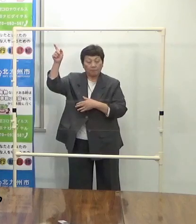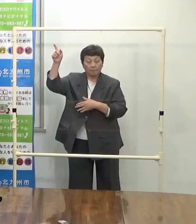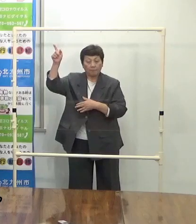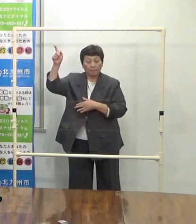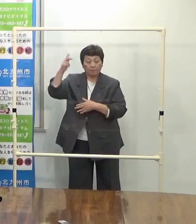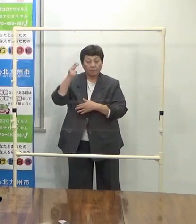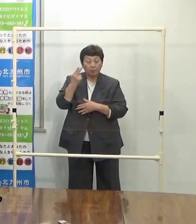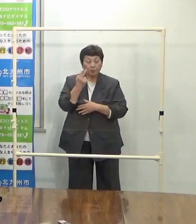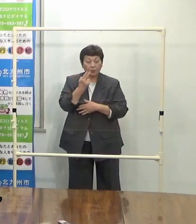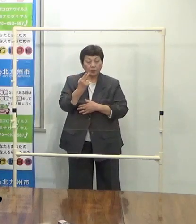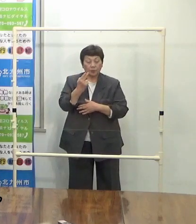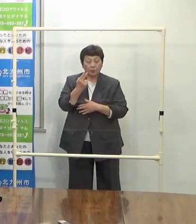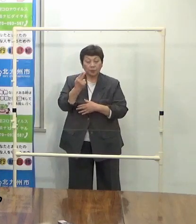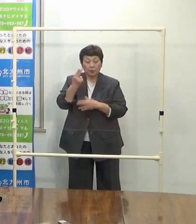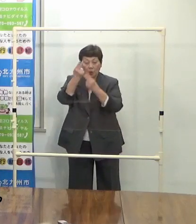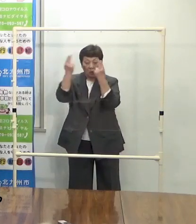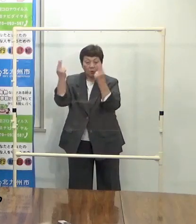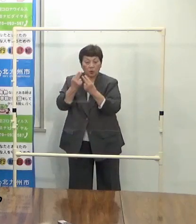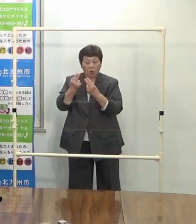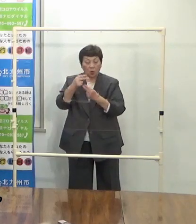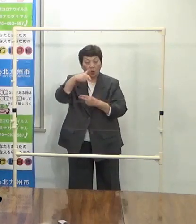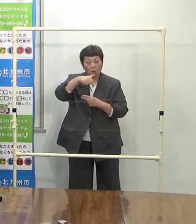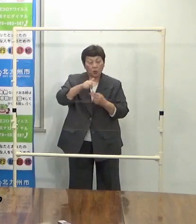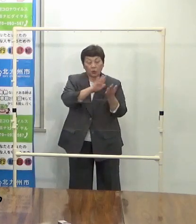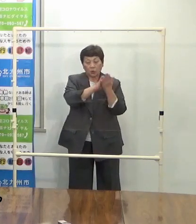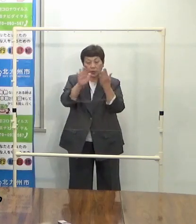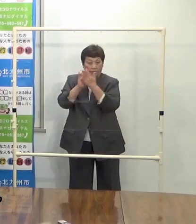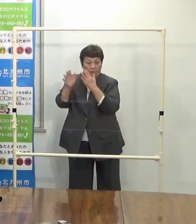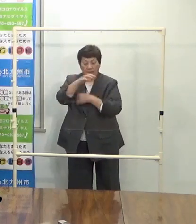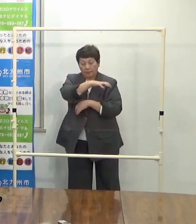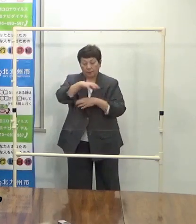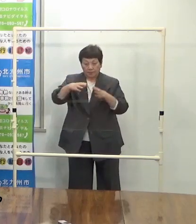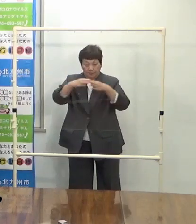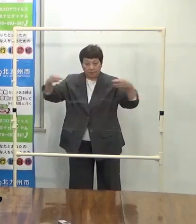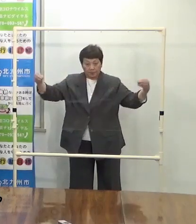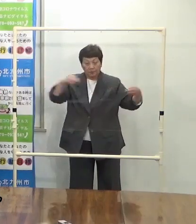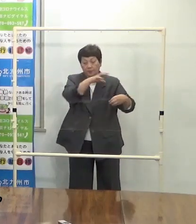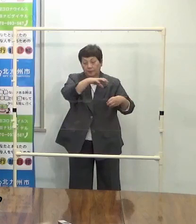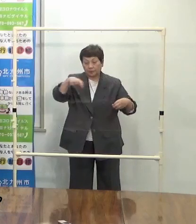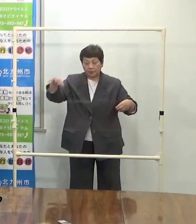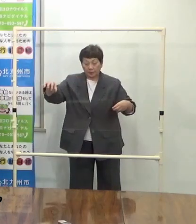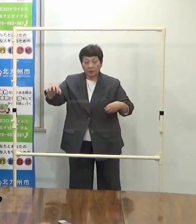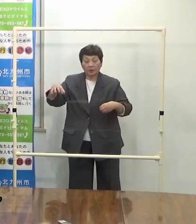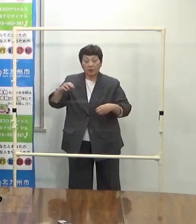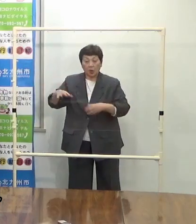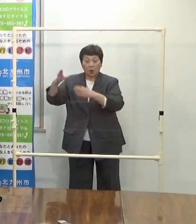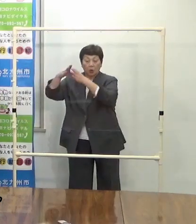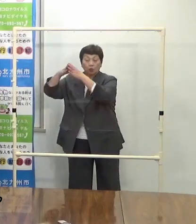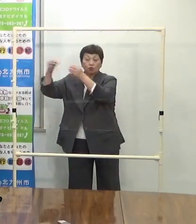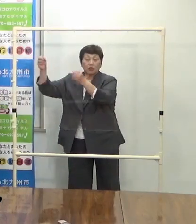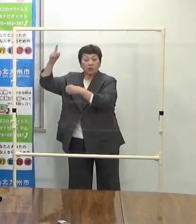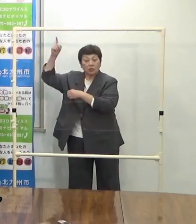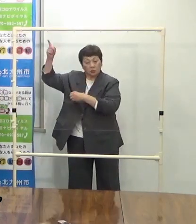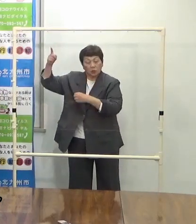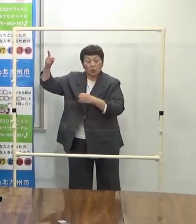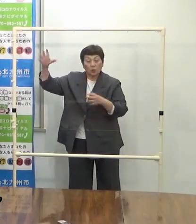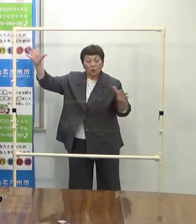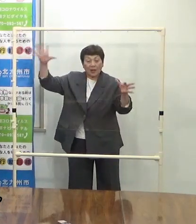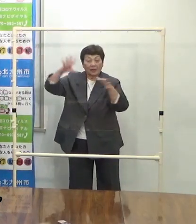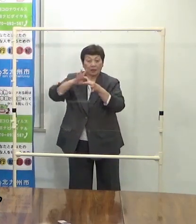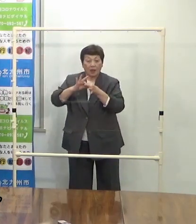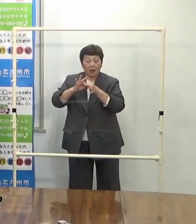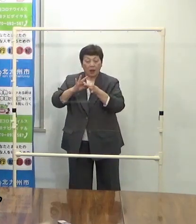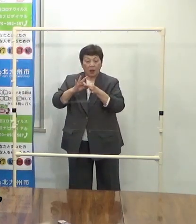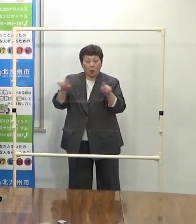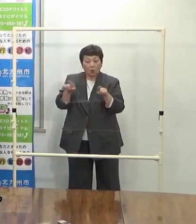都道府県県単位でもって、国と連携をしながら、